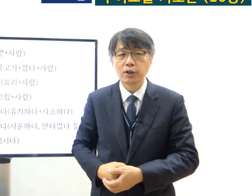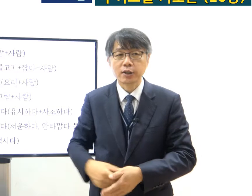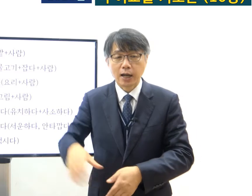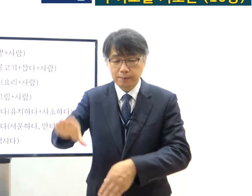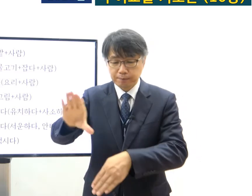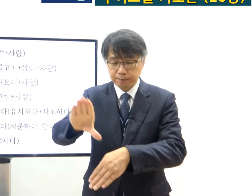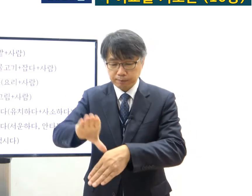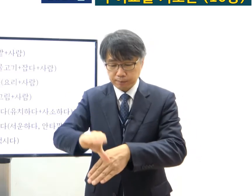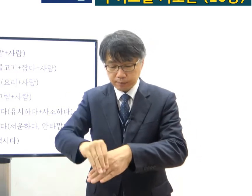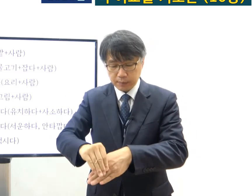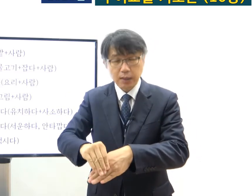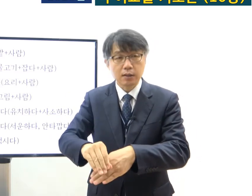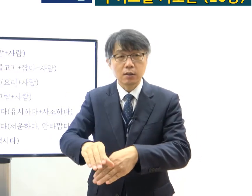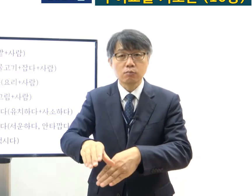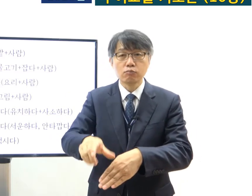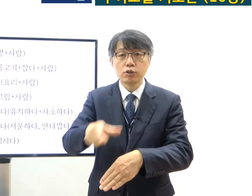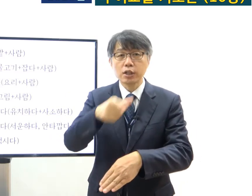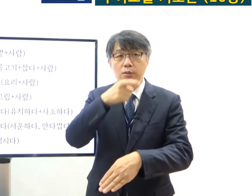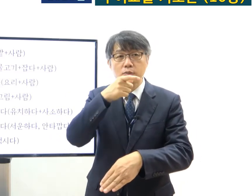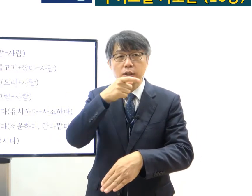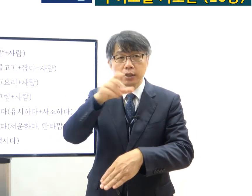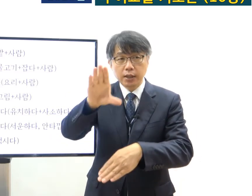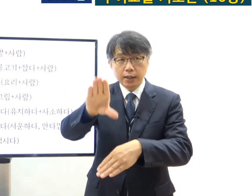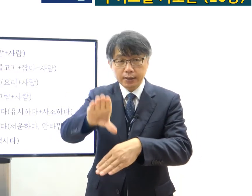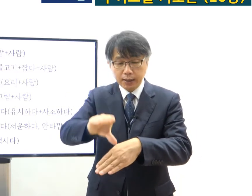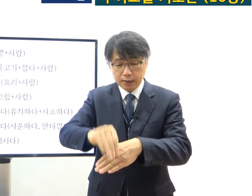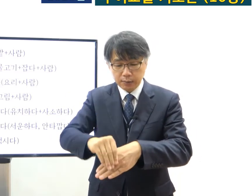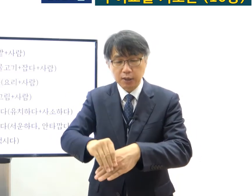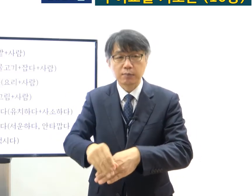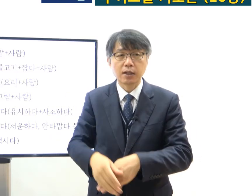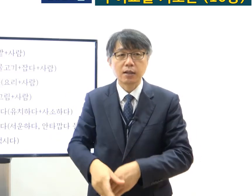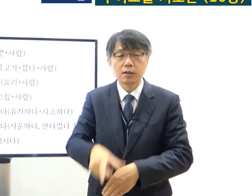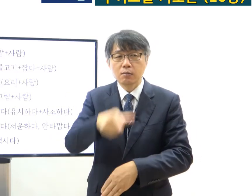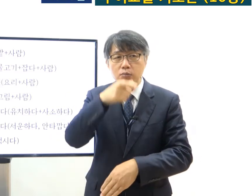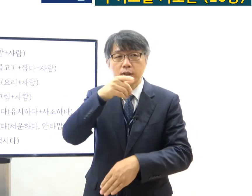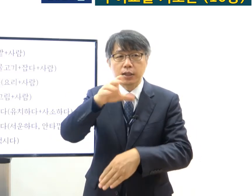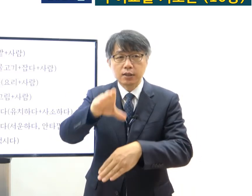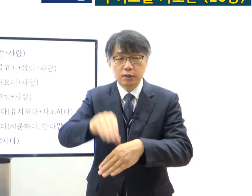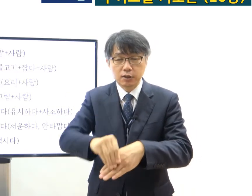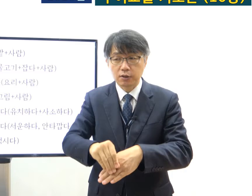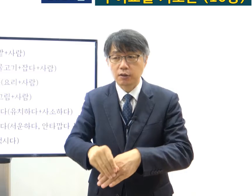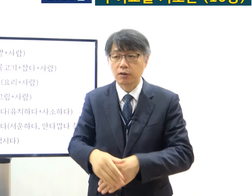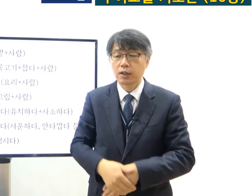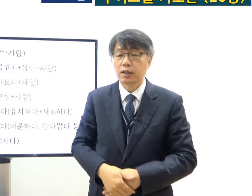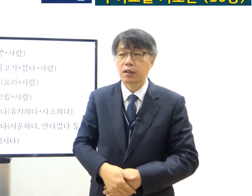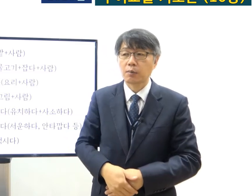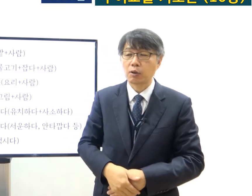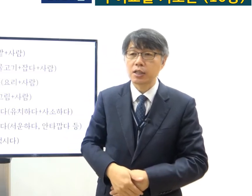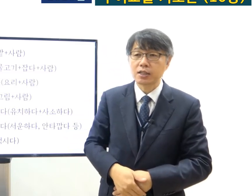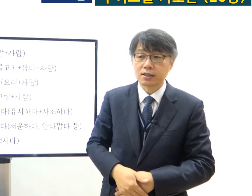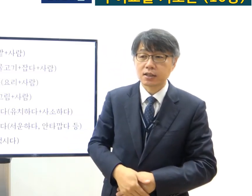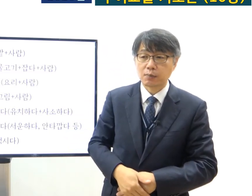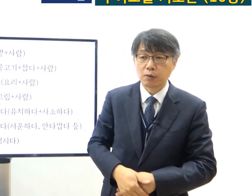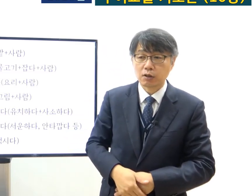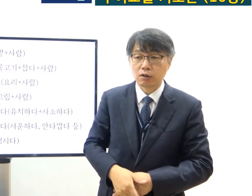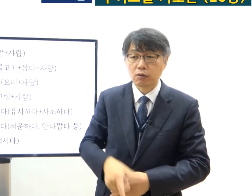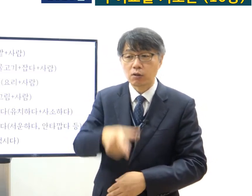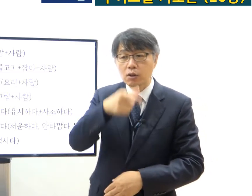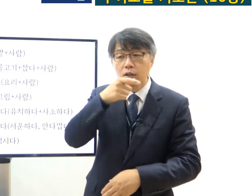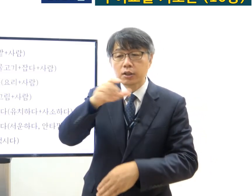젖다. 물이 이렇게 착 젖는 겁니다. 물이 이렇게 젖는 것. 이렇게 뭐 it을 이렇게 표현해도 되고요.